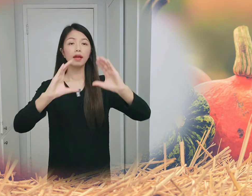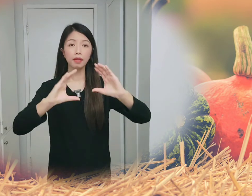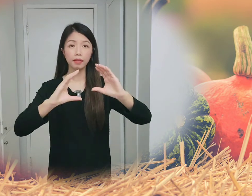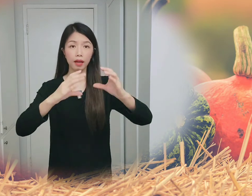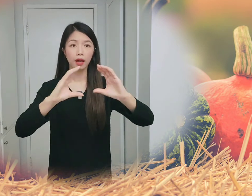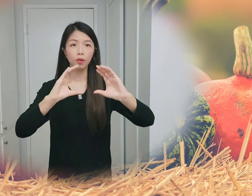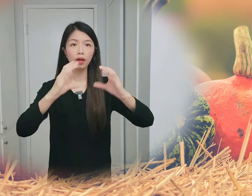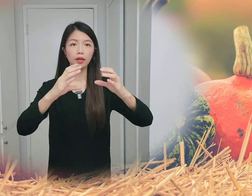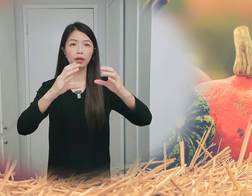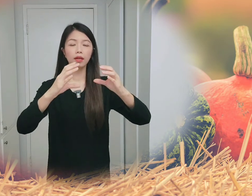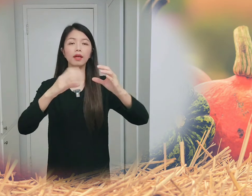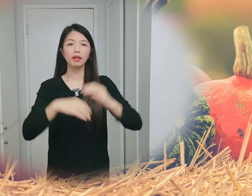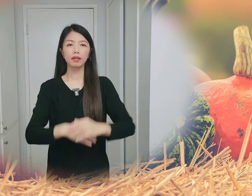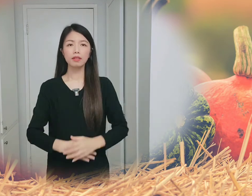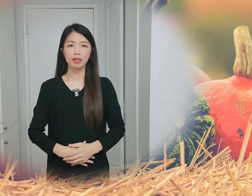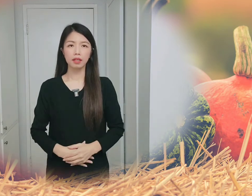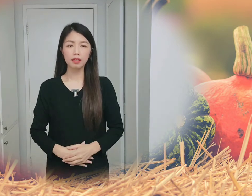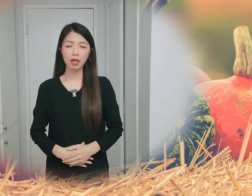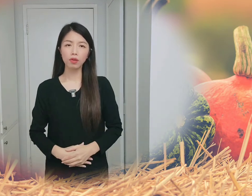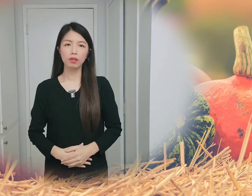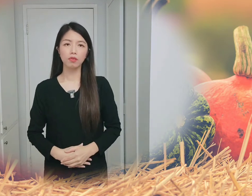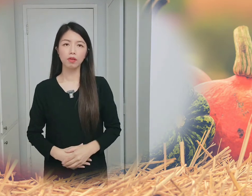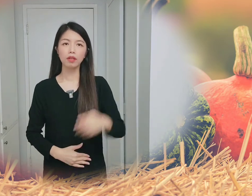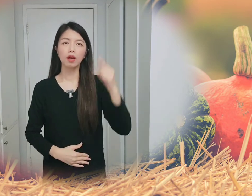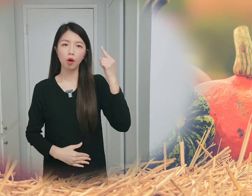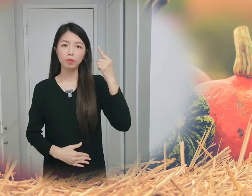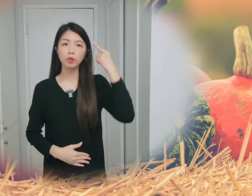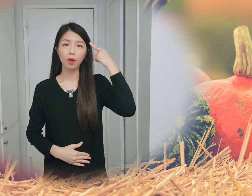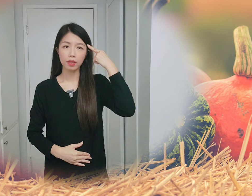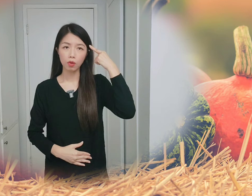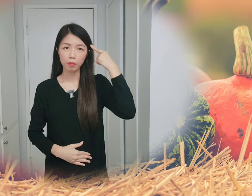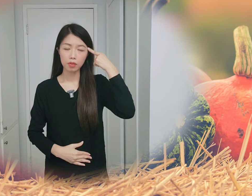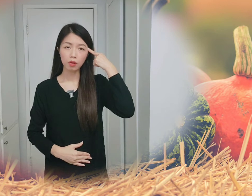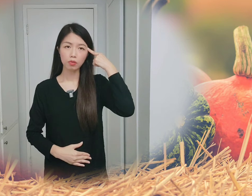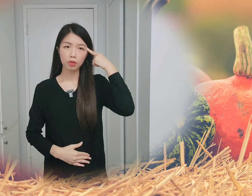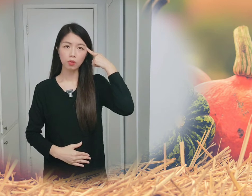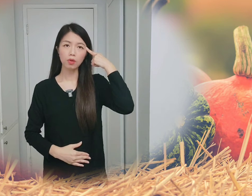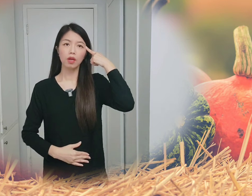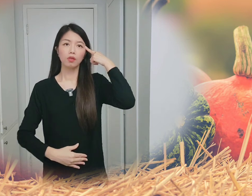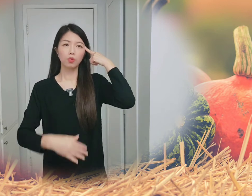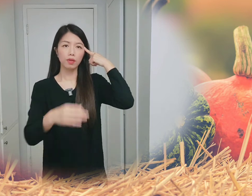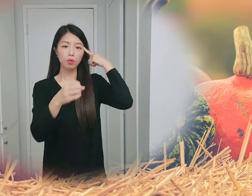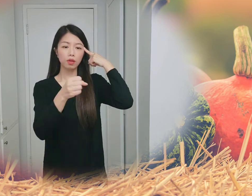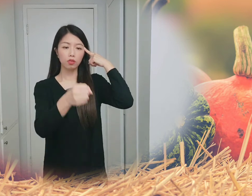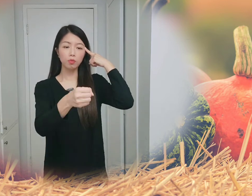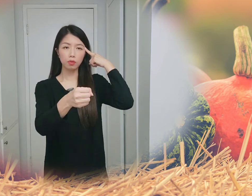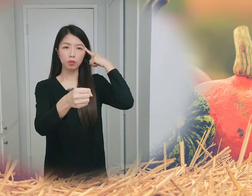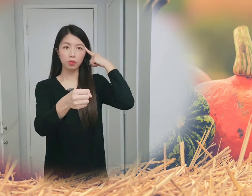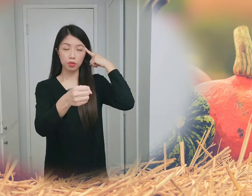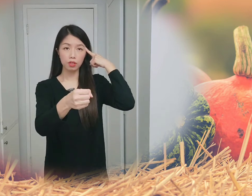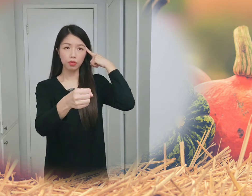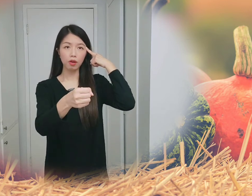주님의 나라와 뜻이, 뜻이라고 하는 뜻의 수어는 검지로 관자돌이 한번 찍어주시고 그리고 왼손을 이렇게